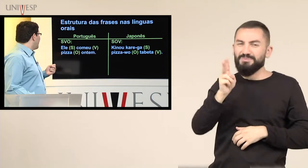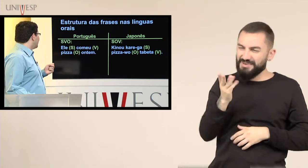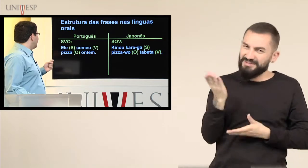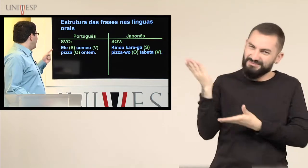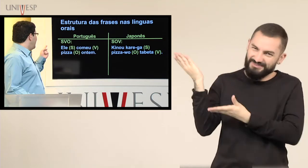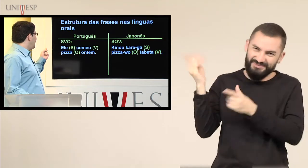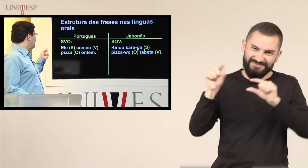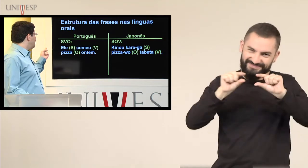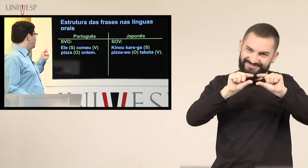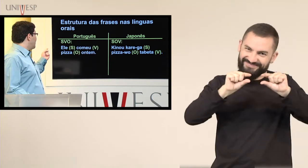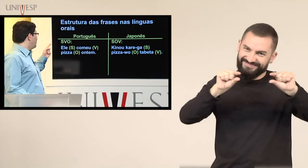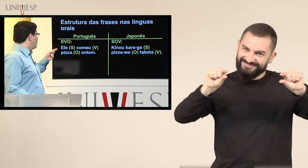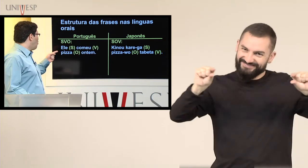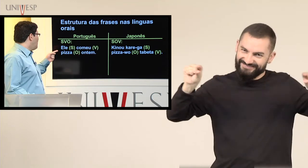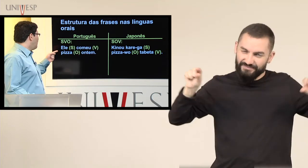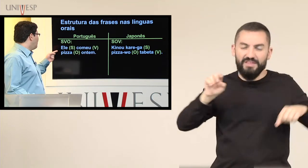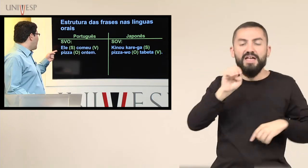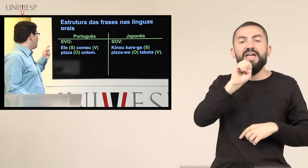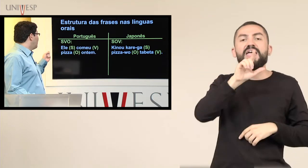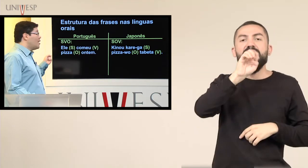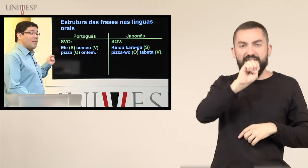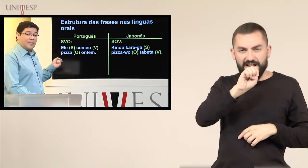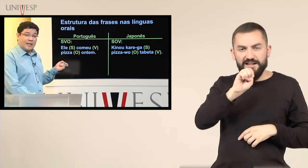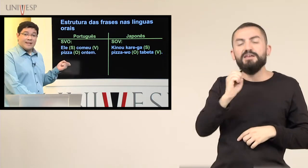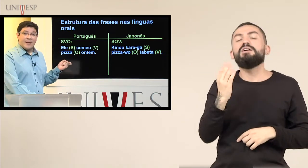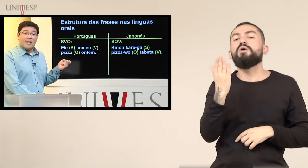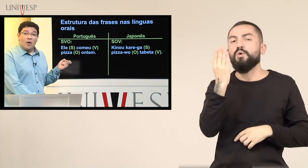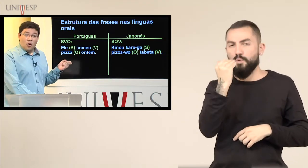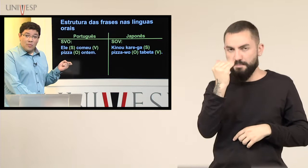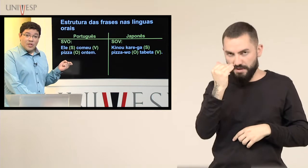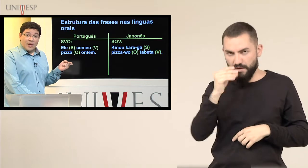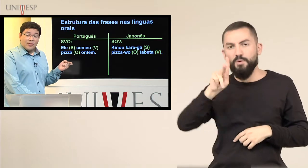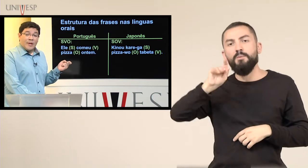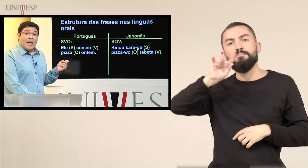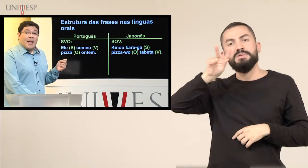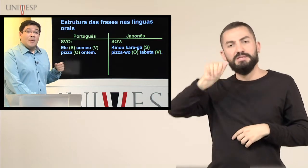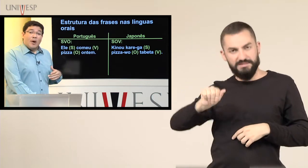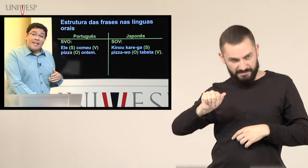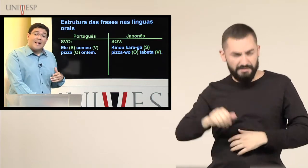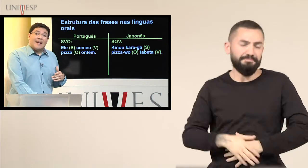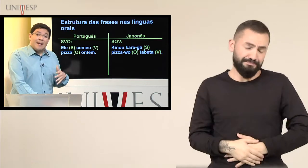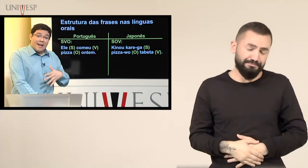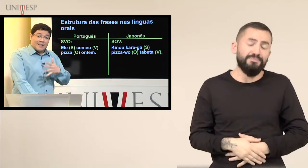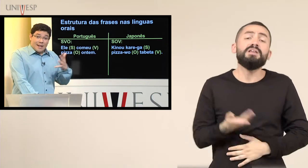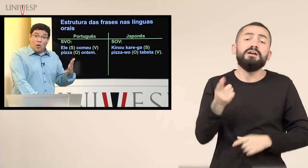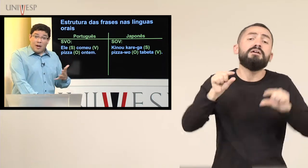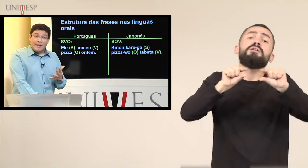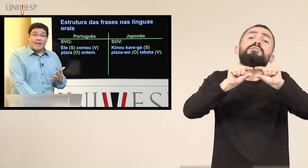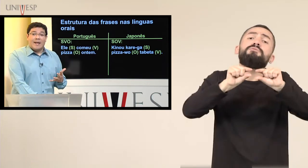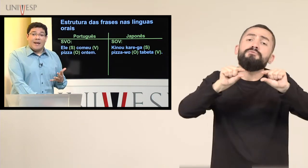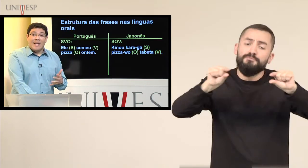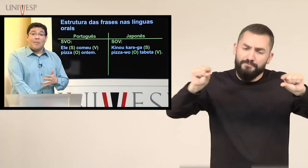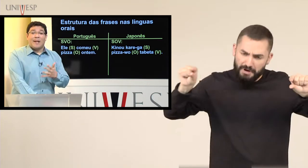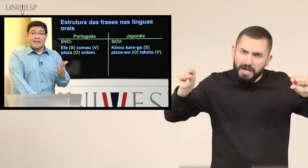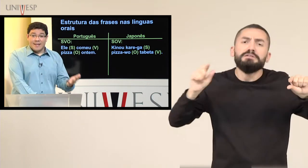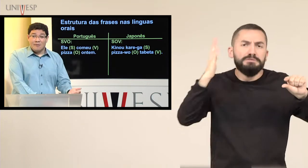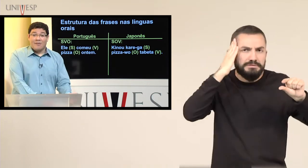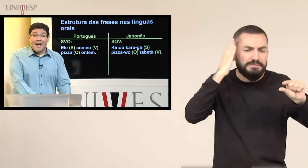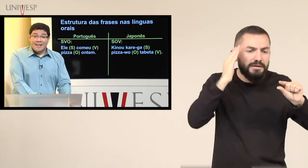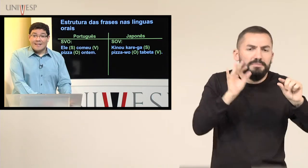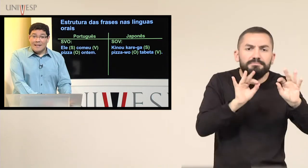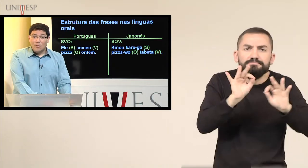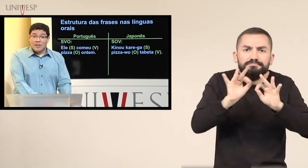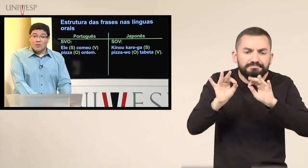a frase ele, sujeito, comeu, verbo, pizza, objeto. Embora essa ordem reapareça